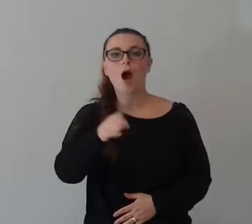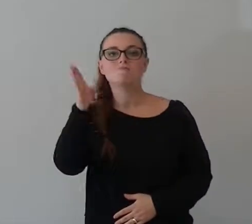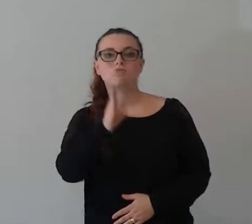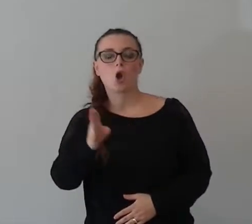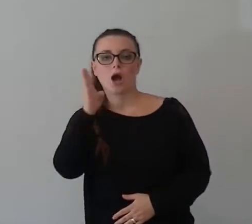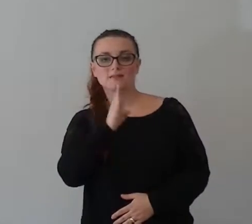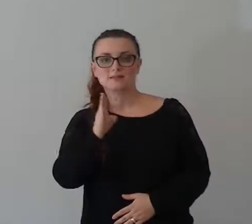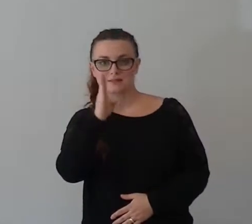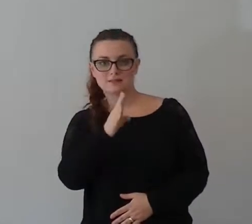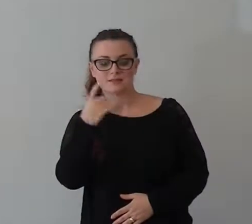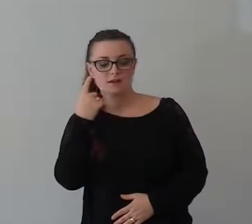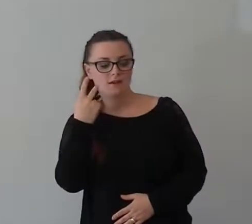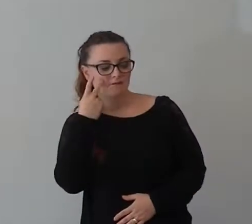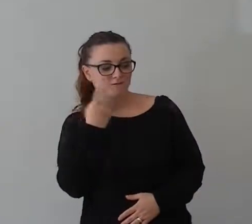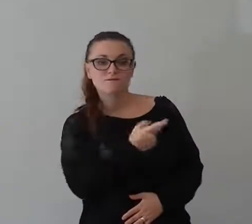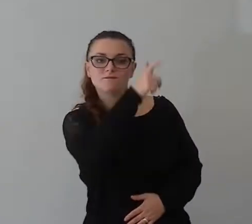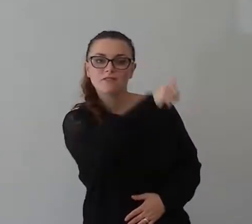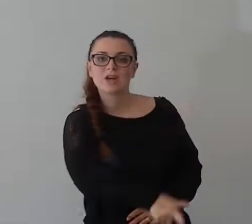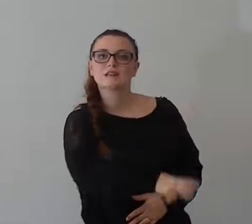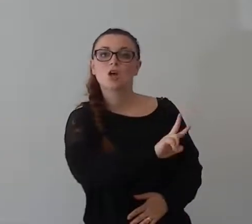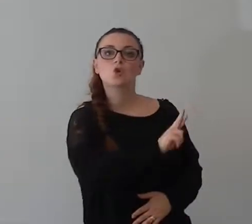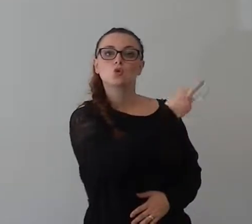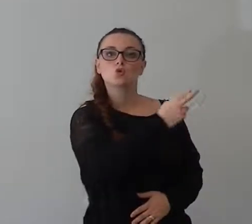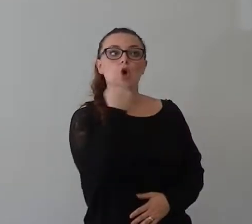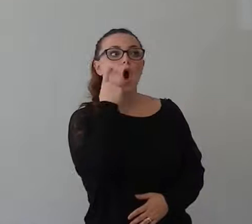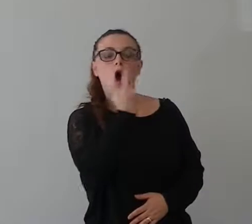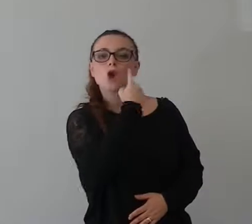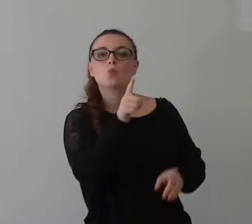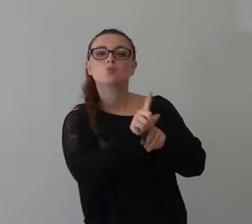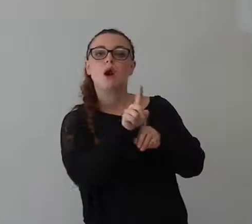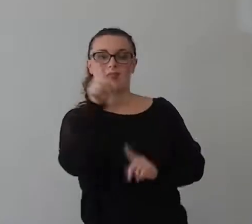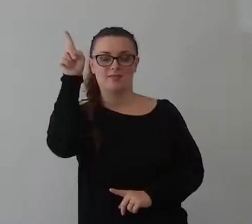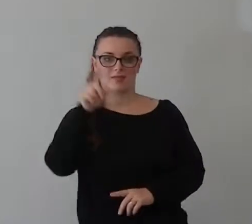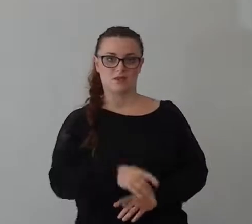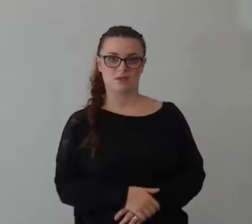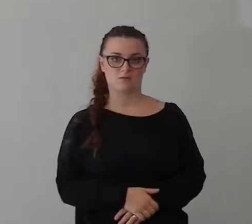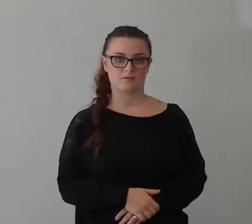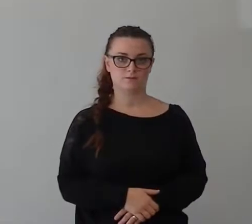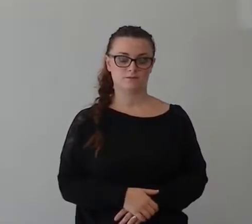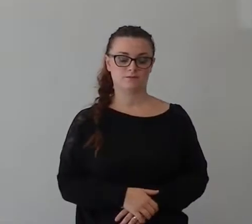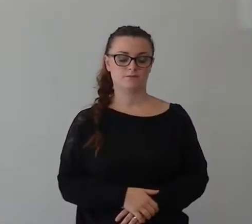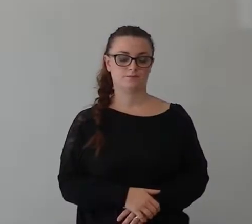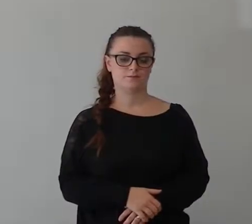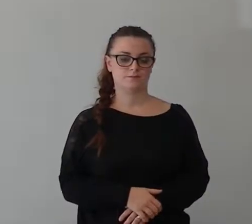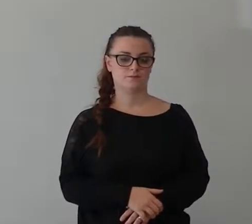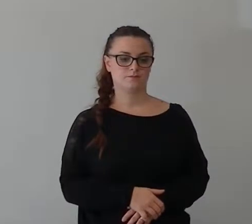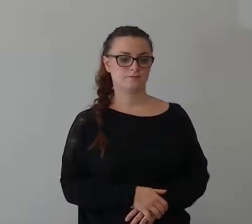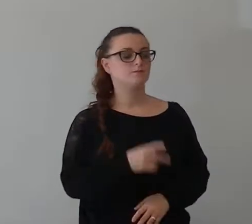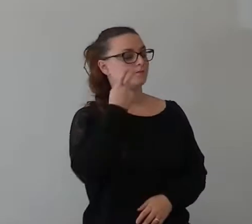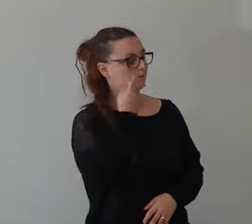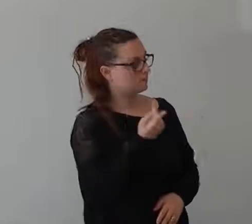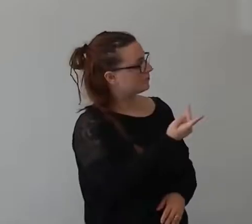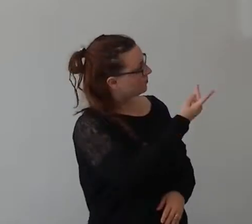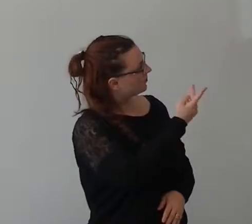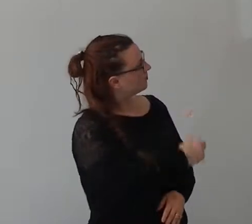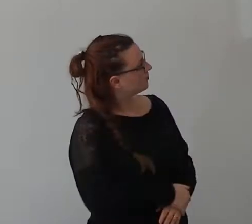113, nel 113. Possa io trovare grazia agli occhi tuoi, Signore, poiché tu mi hai consolata e hai